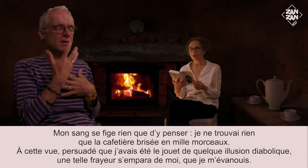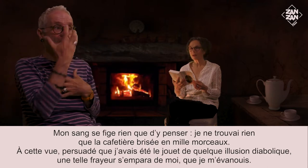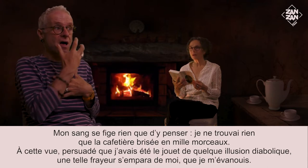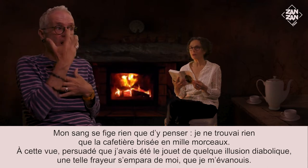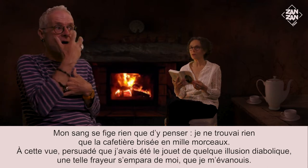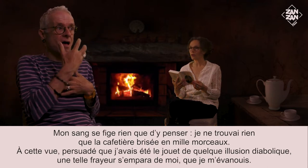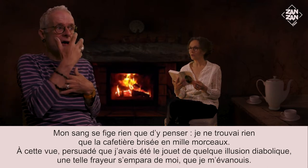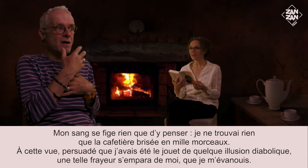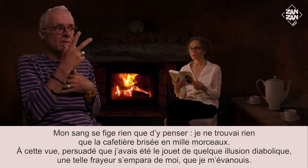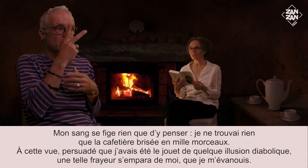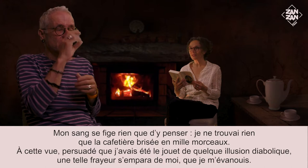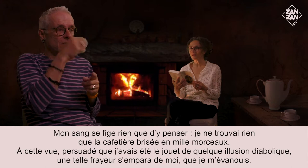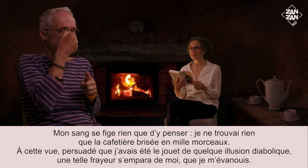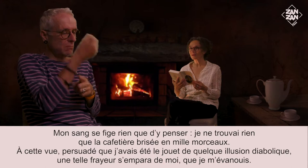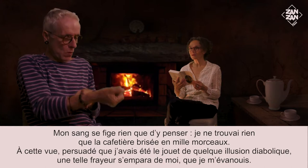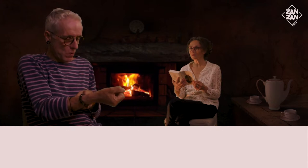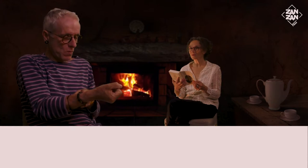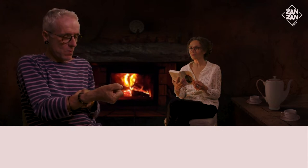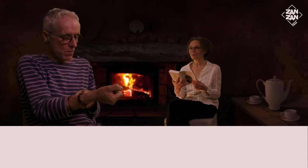de moi que je m'évanouis